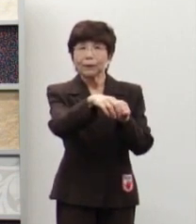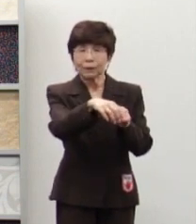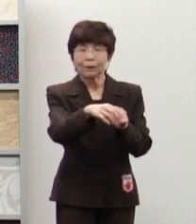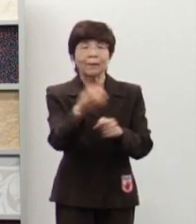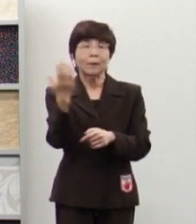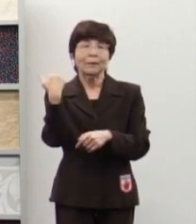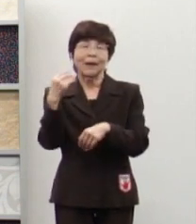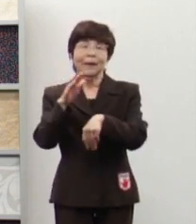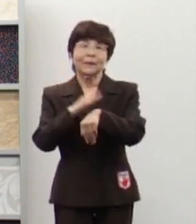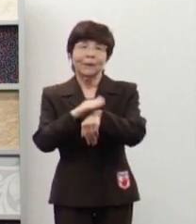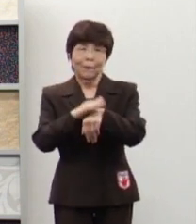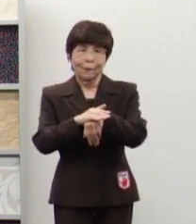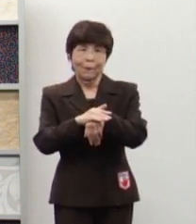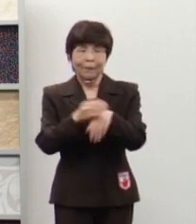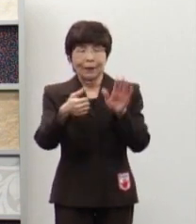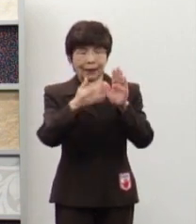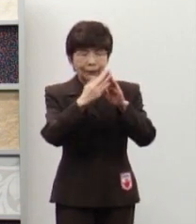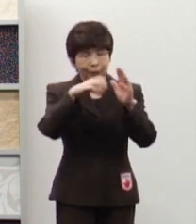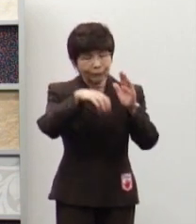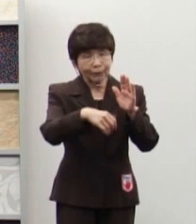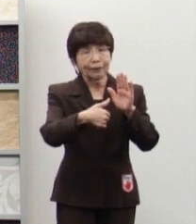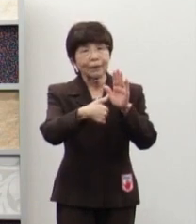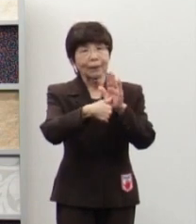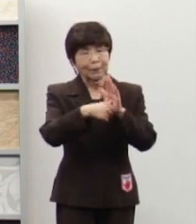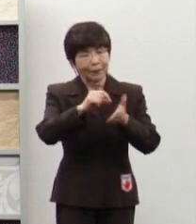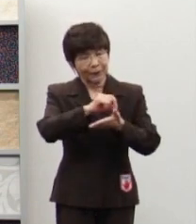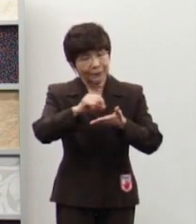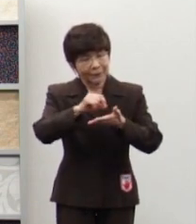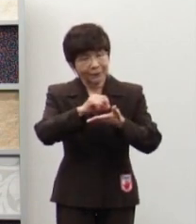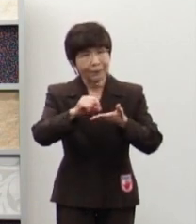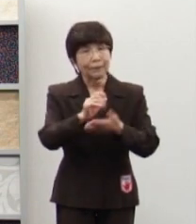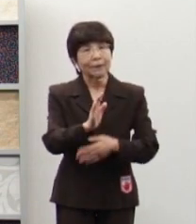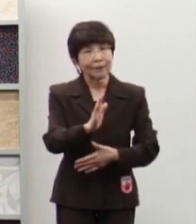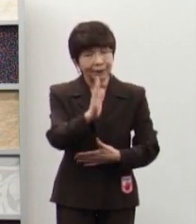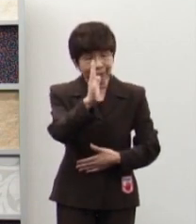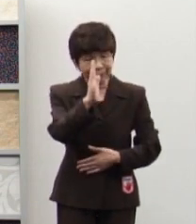来通りの、手続きをお願いを、したいと思います。